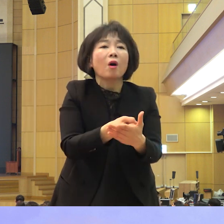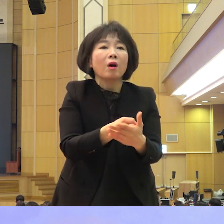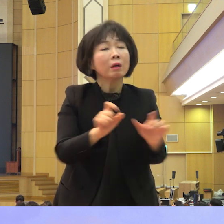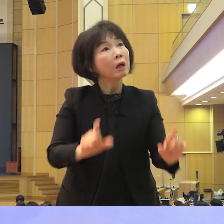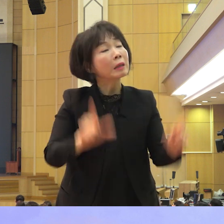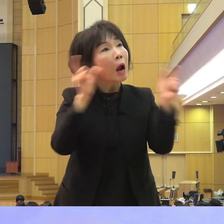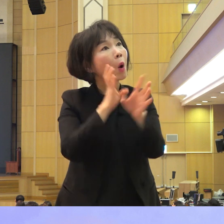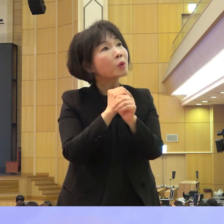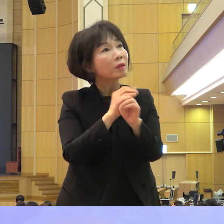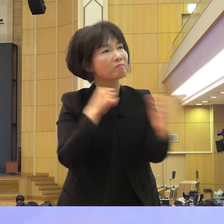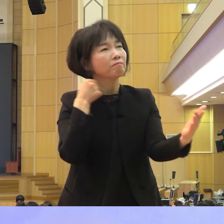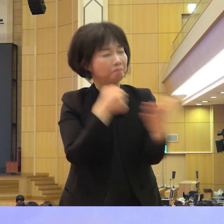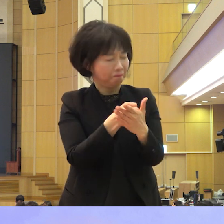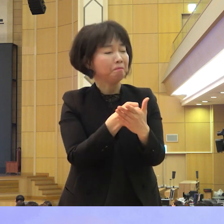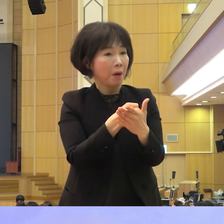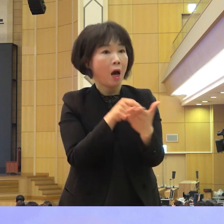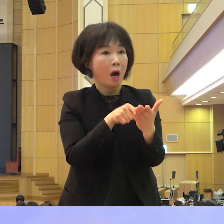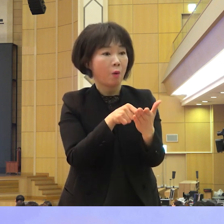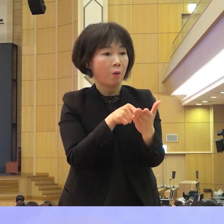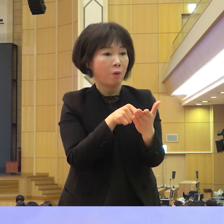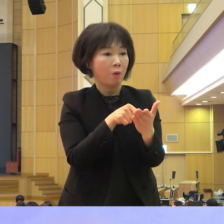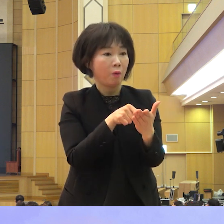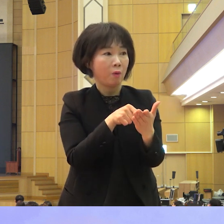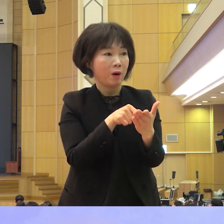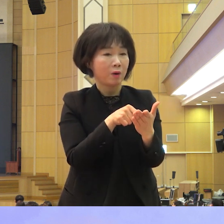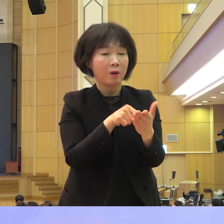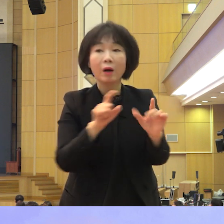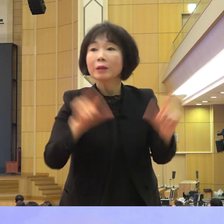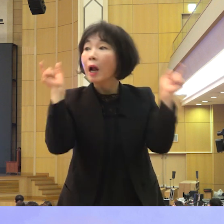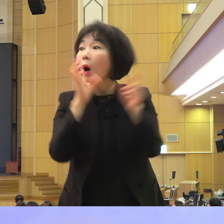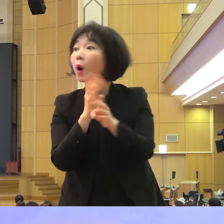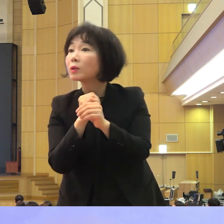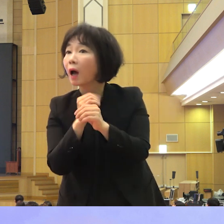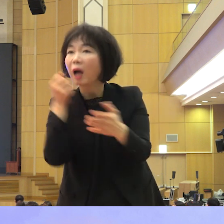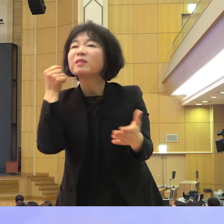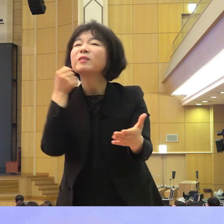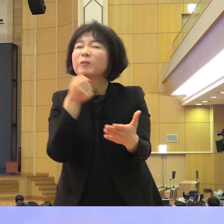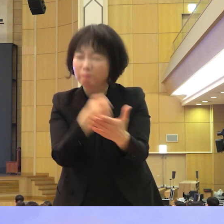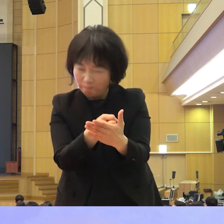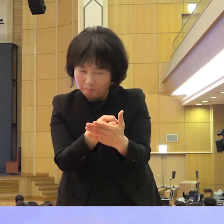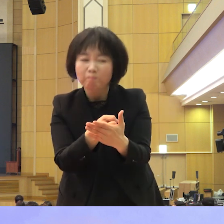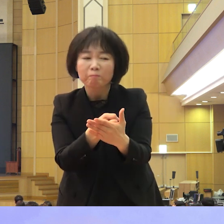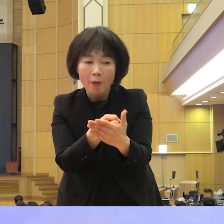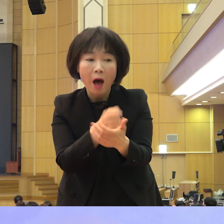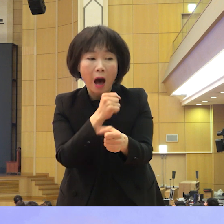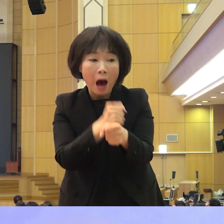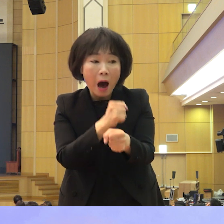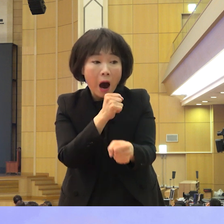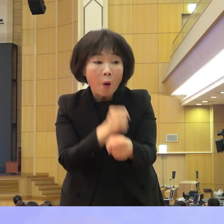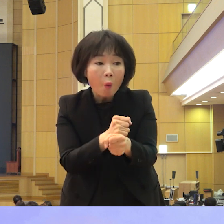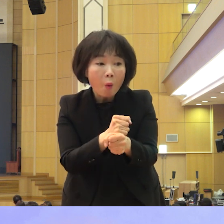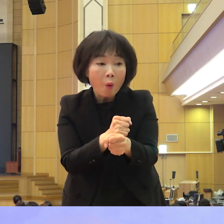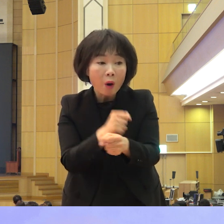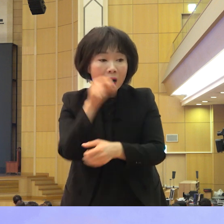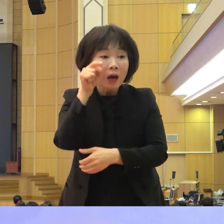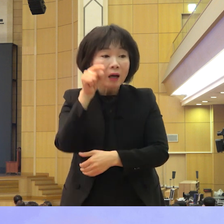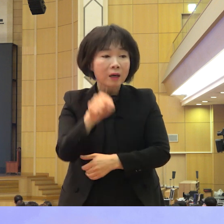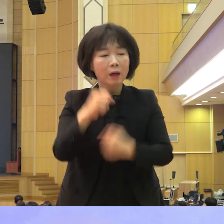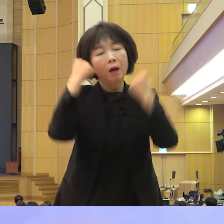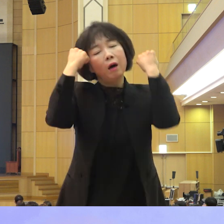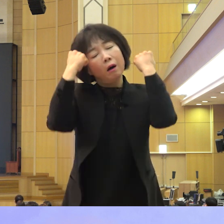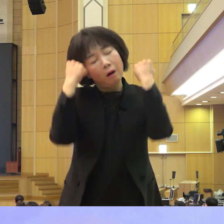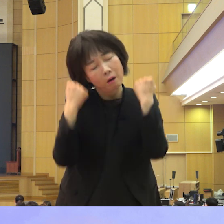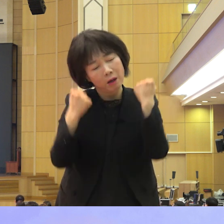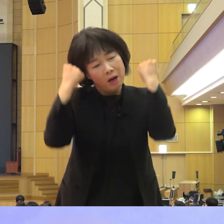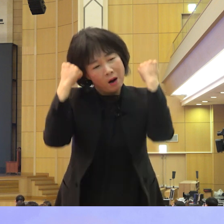이만 날짜를 정하고, 우리 부흥 집회할 때 날짜 정하죠? 날짜를 정하고 그의 우거하는